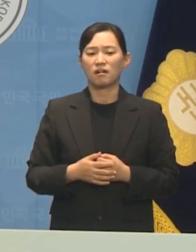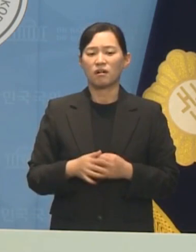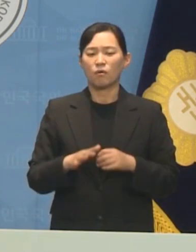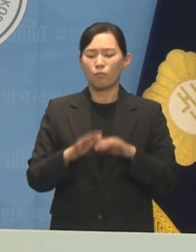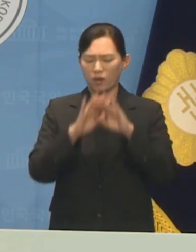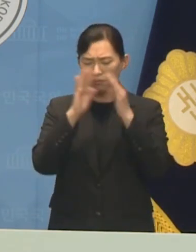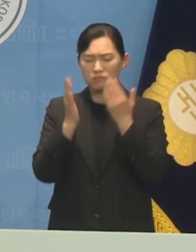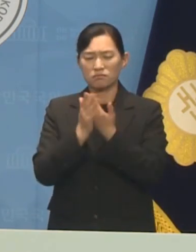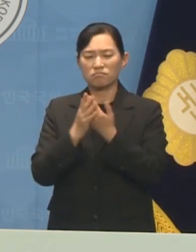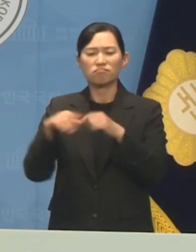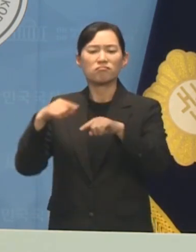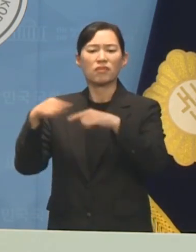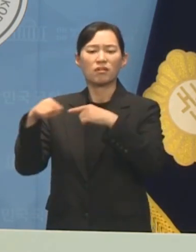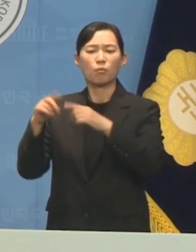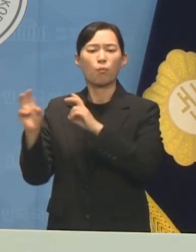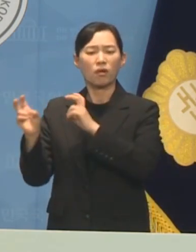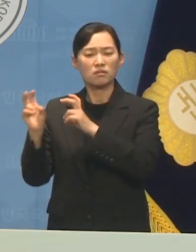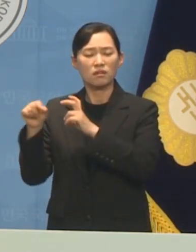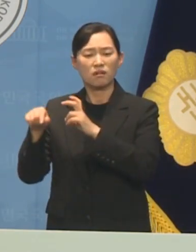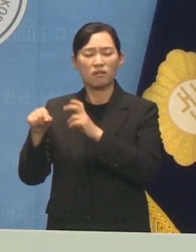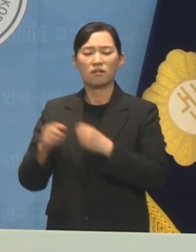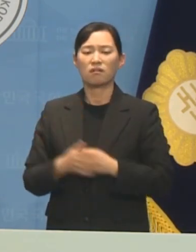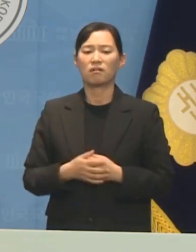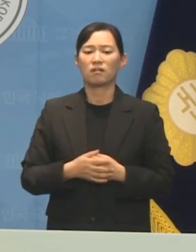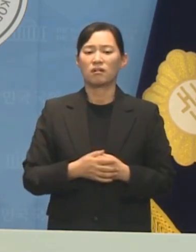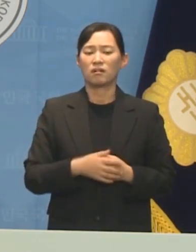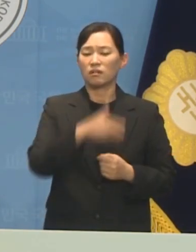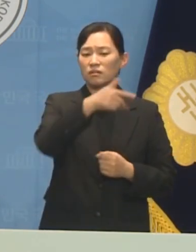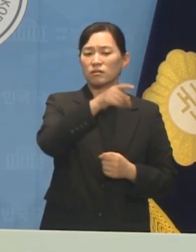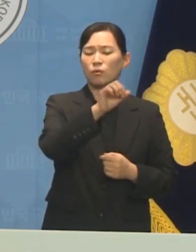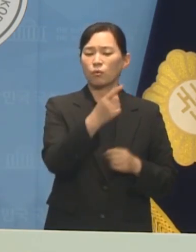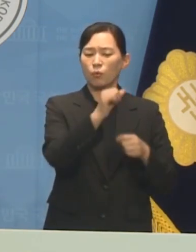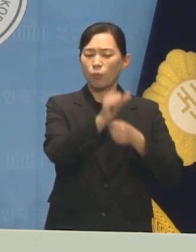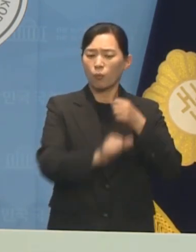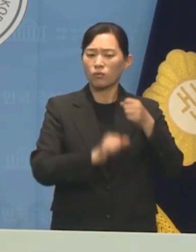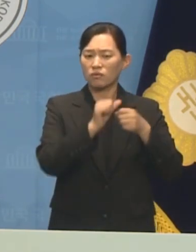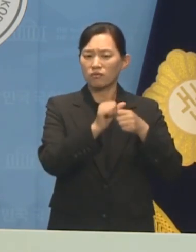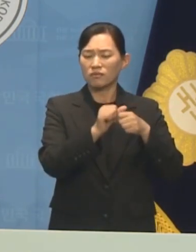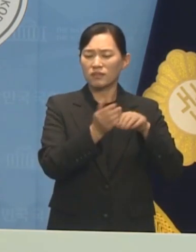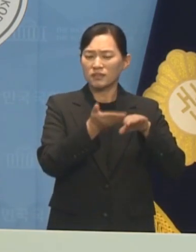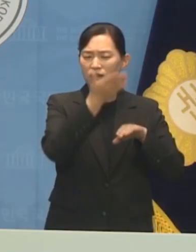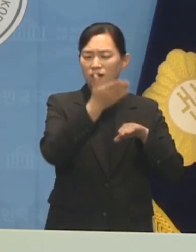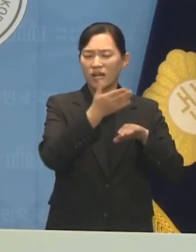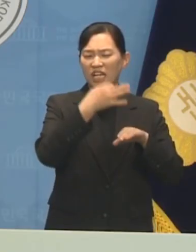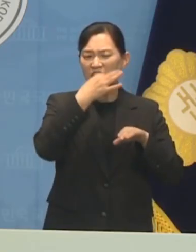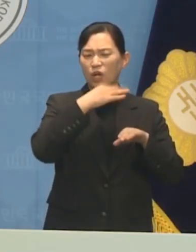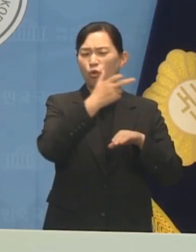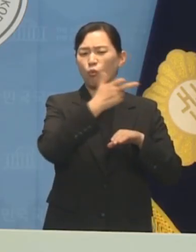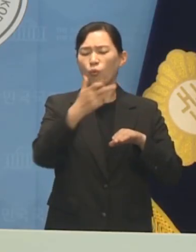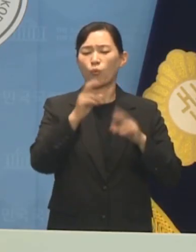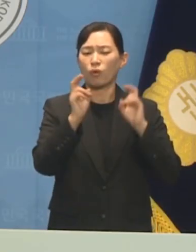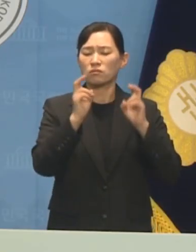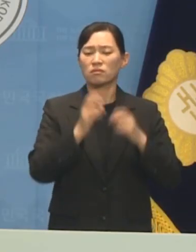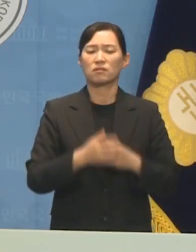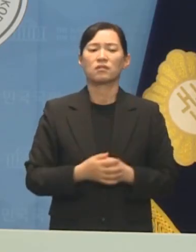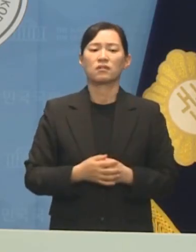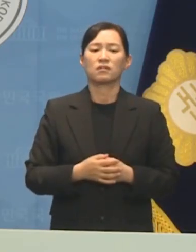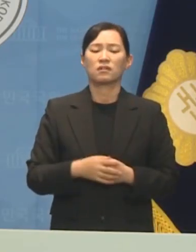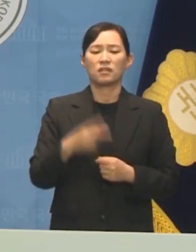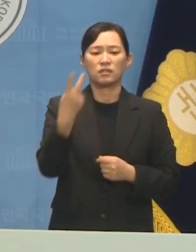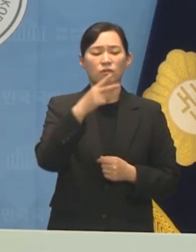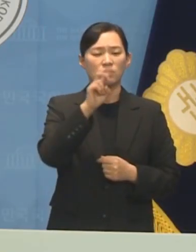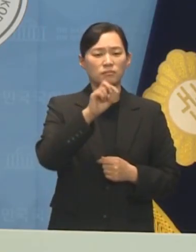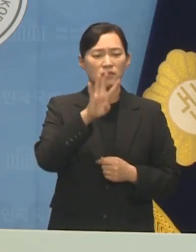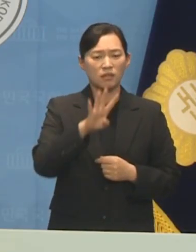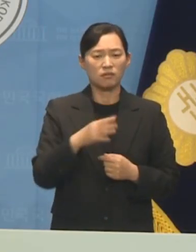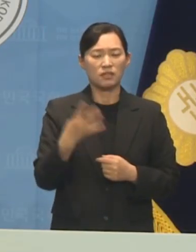지배하는 회사입니다. 청혼아이스 주식회사는 5년 연속 최대치의 매출과 영업이익을 올렸습니다. 2024년은 매출